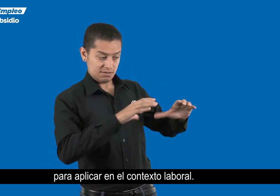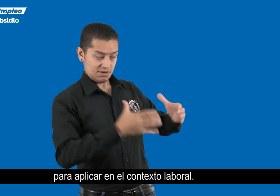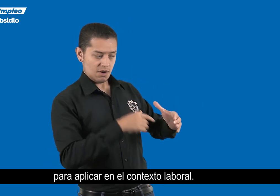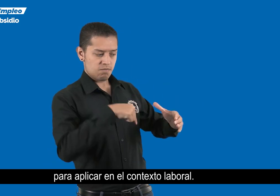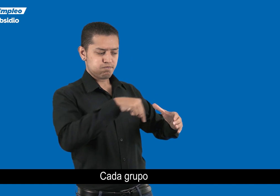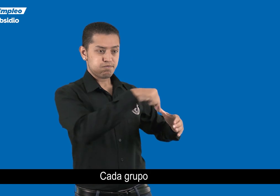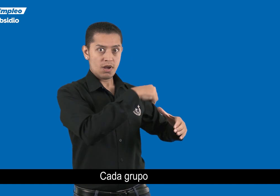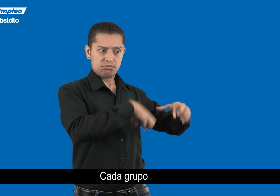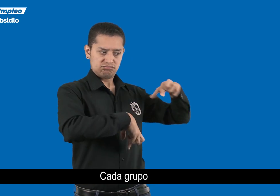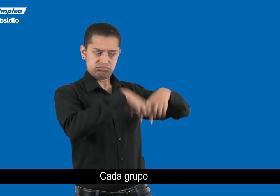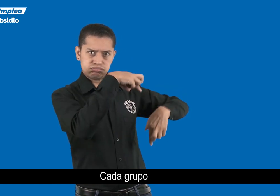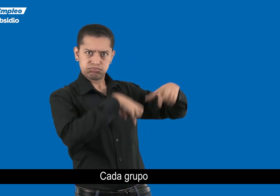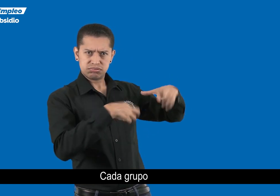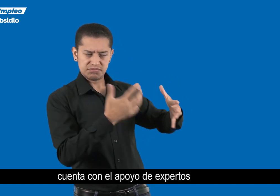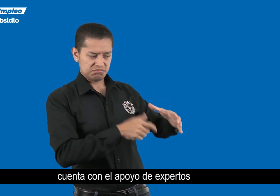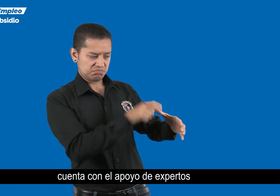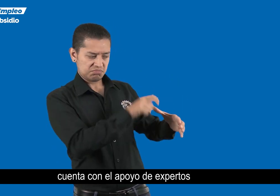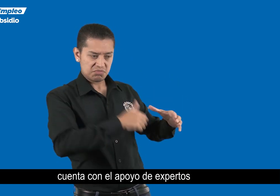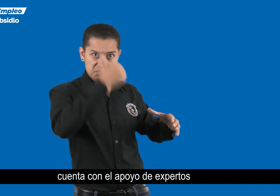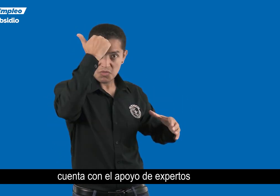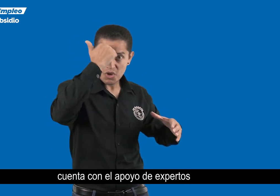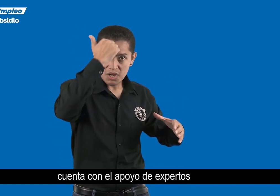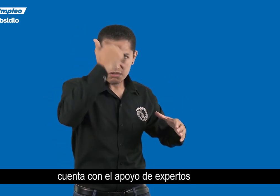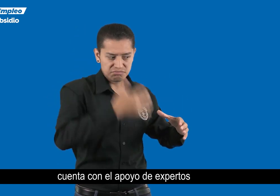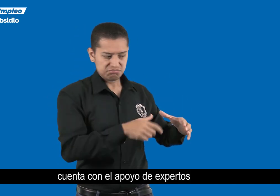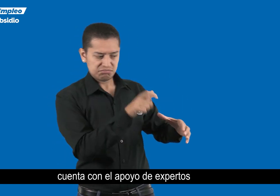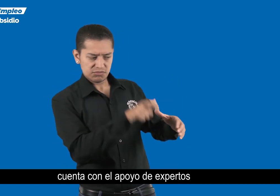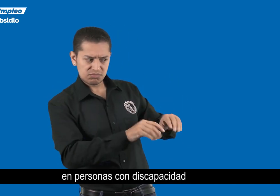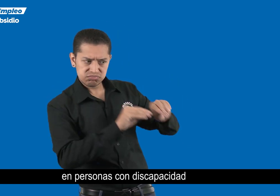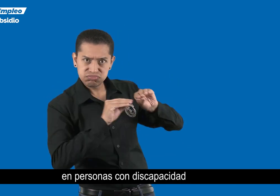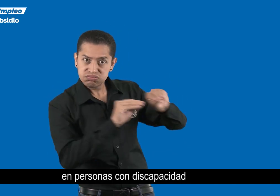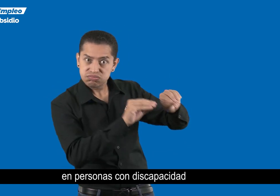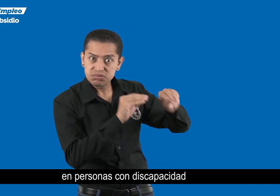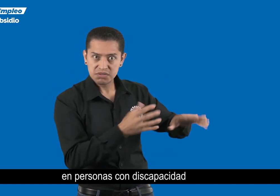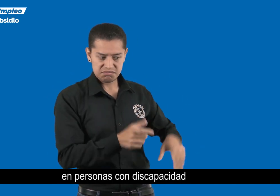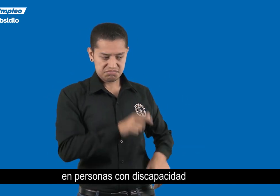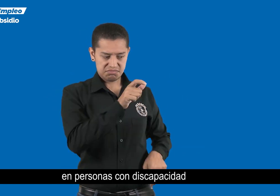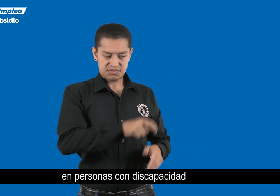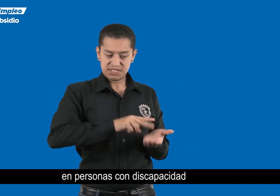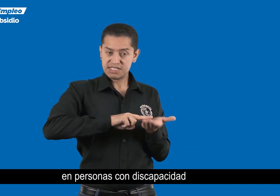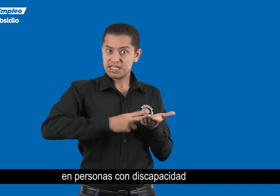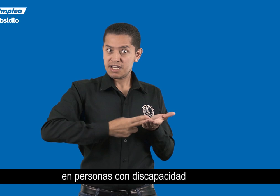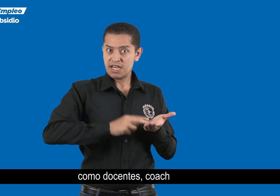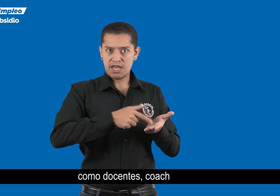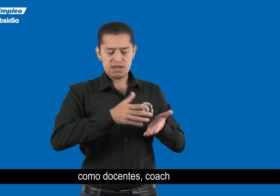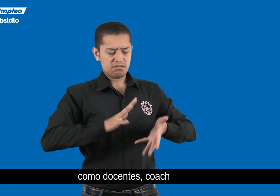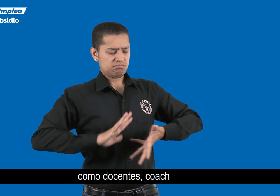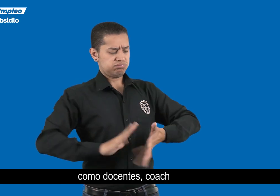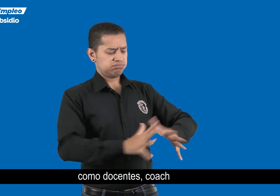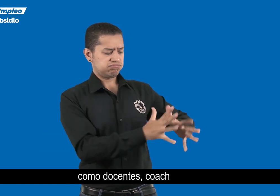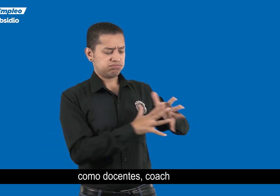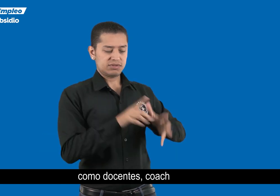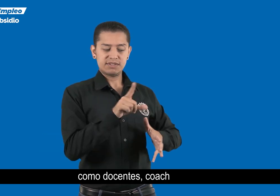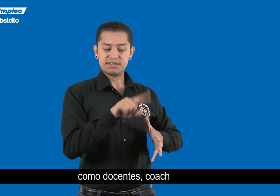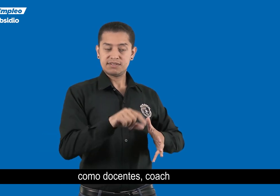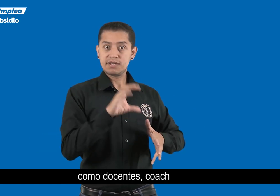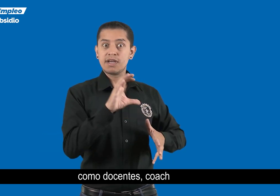Cada grupo cuenta con el apoyo de expertos en personas con discapacidad como docentes, co-ach